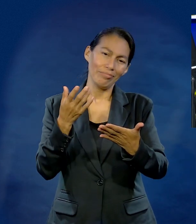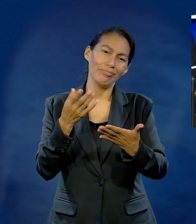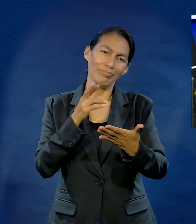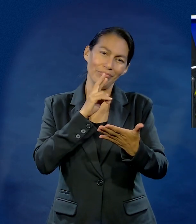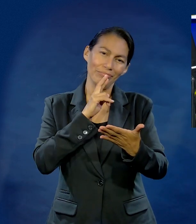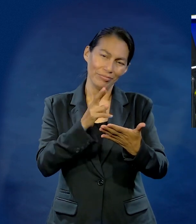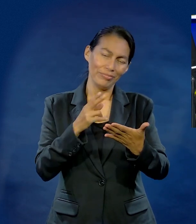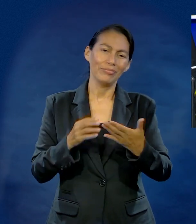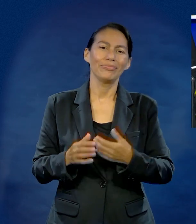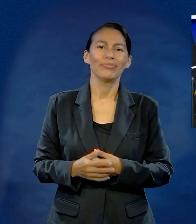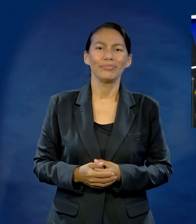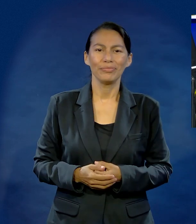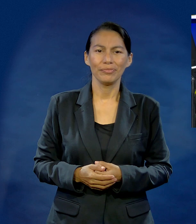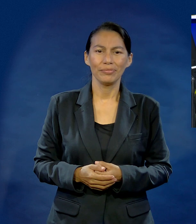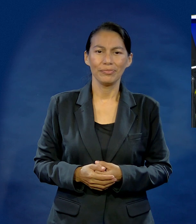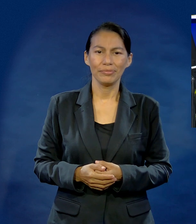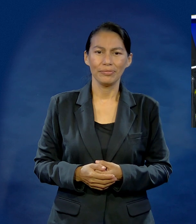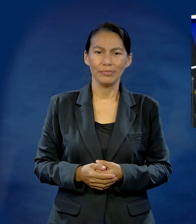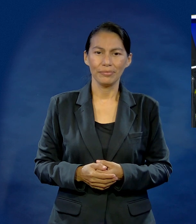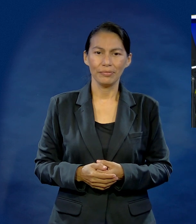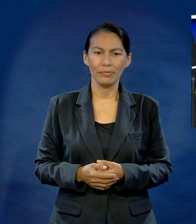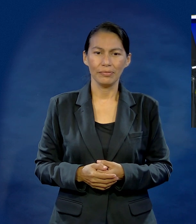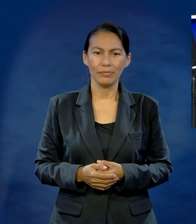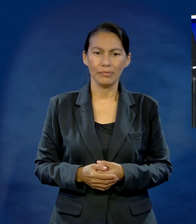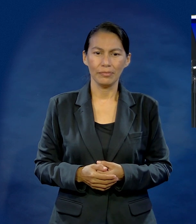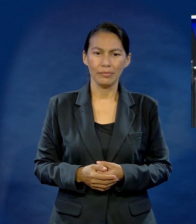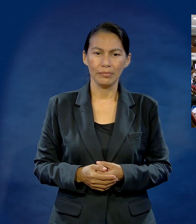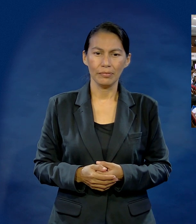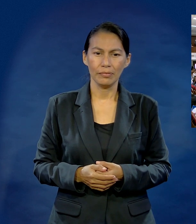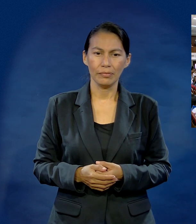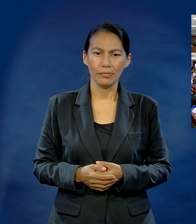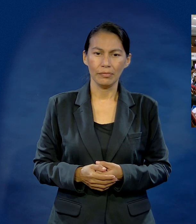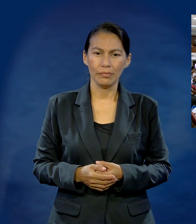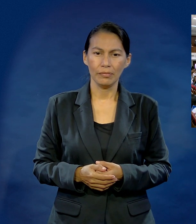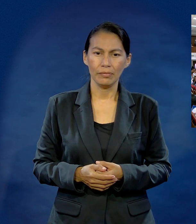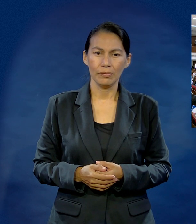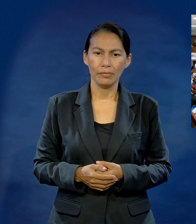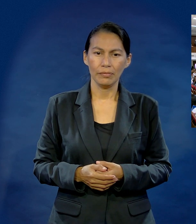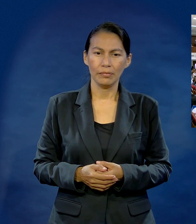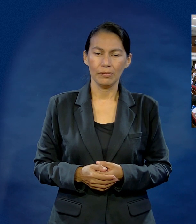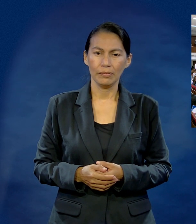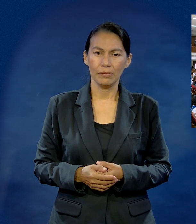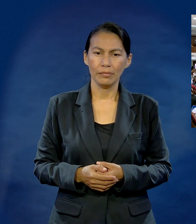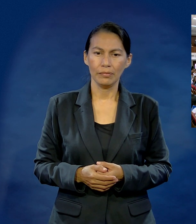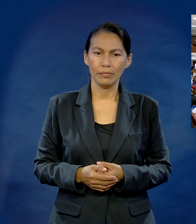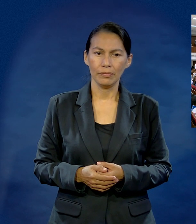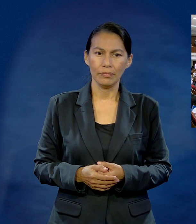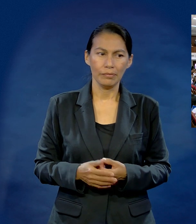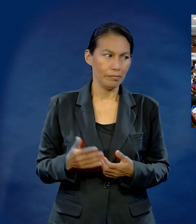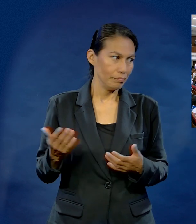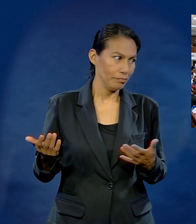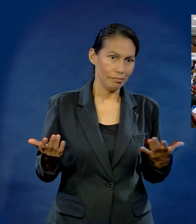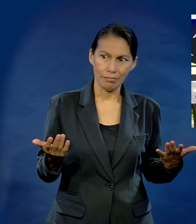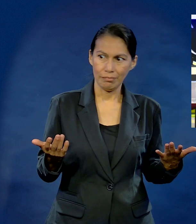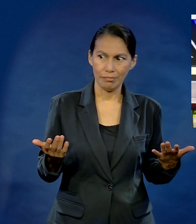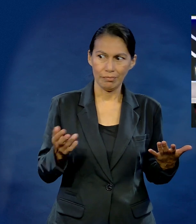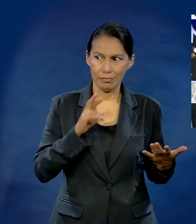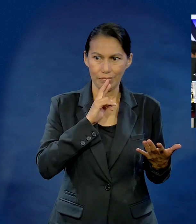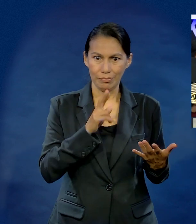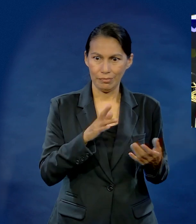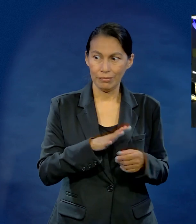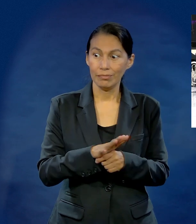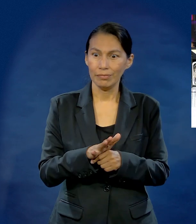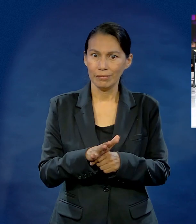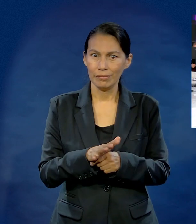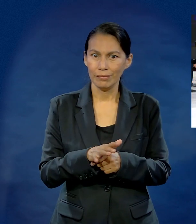siempre mis problemas escalarán a cosas mayores. Porque el consejo del Eterno es sabiduría.